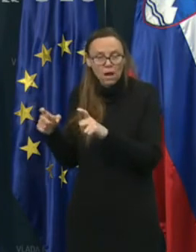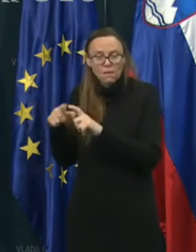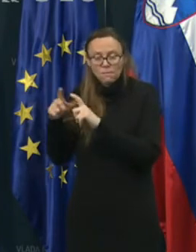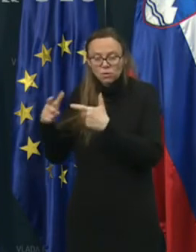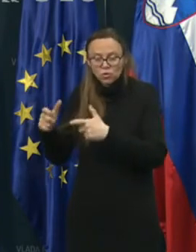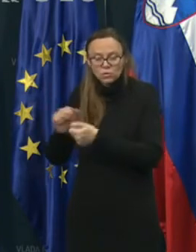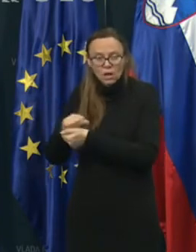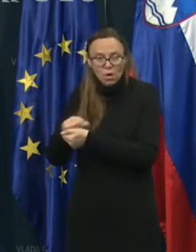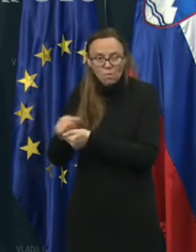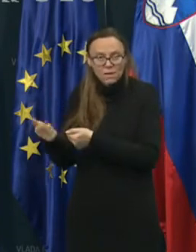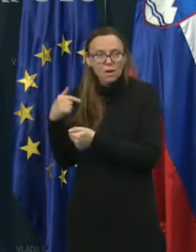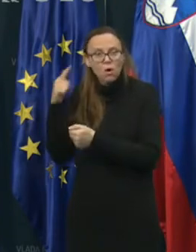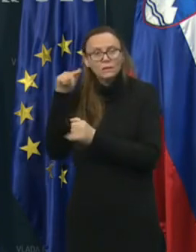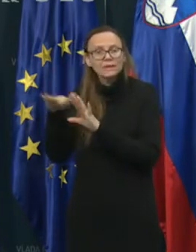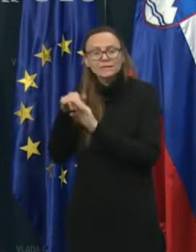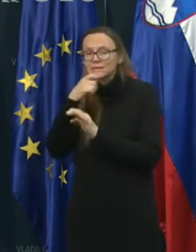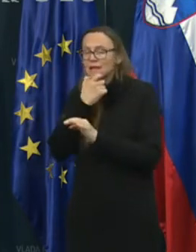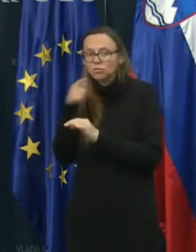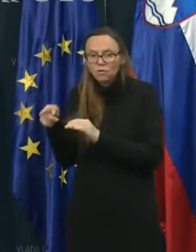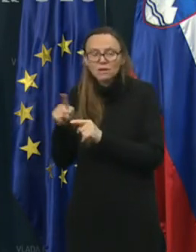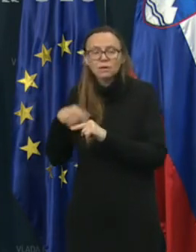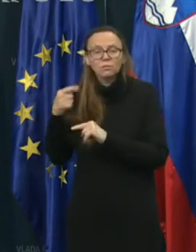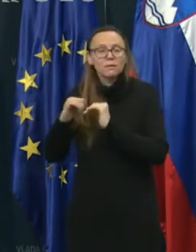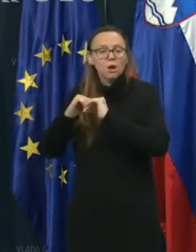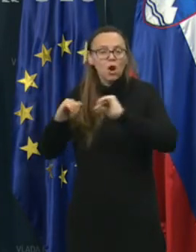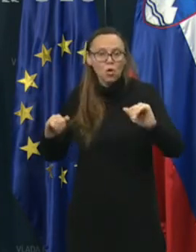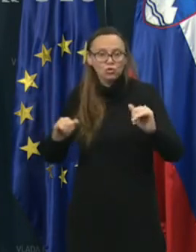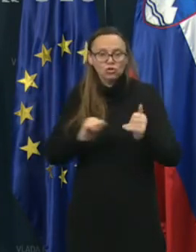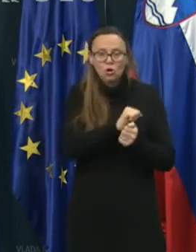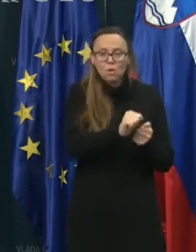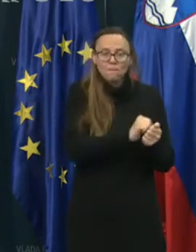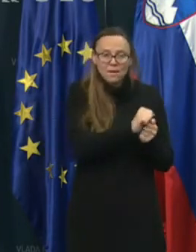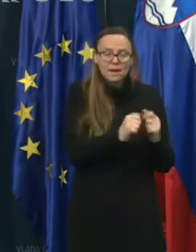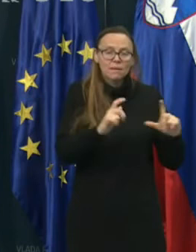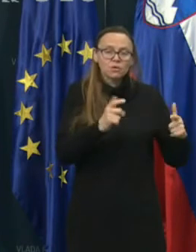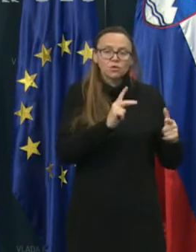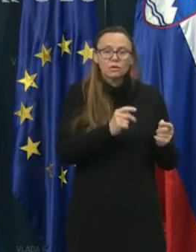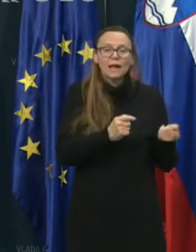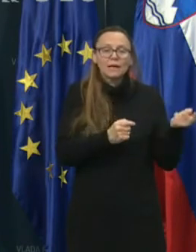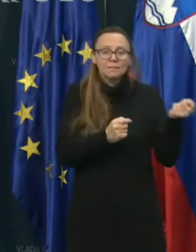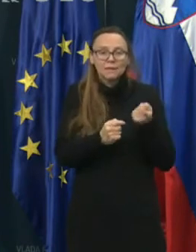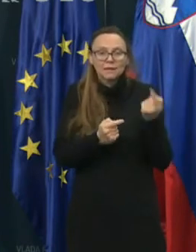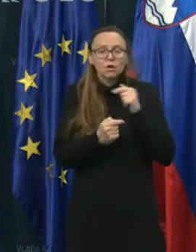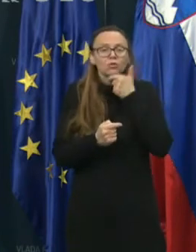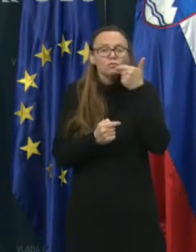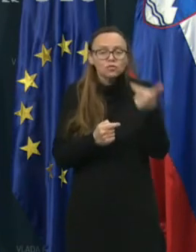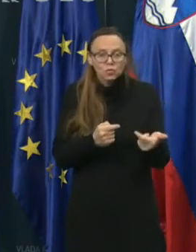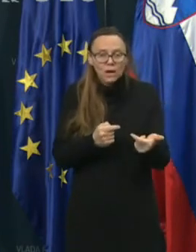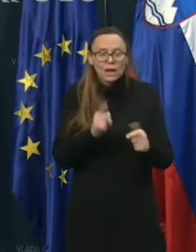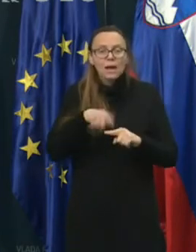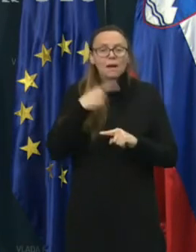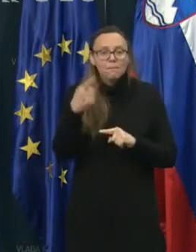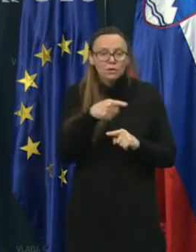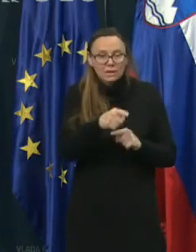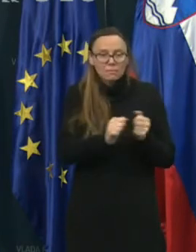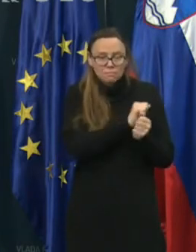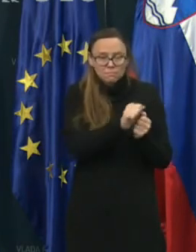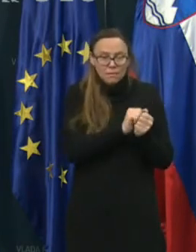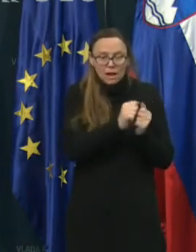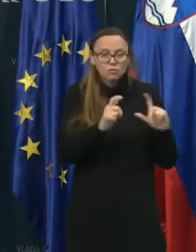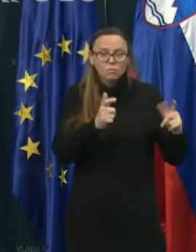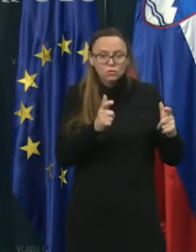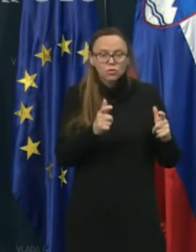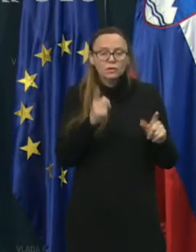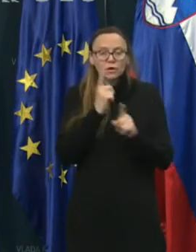se pravi od stanovalcev, potem se ločeno pere posoda, ki pride od zunaj, in po tem pranju posode